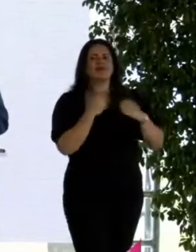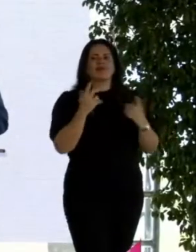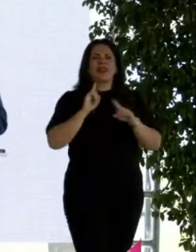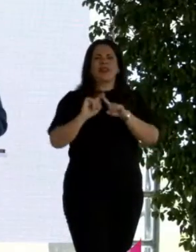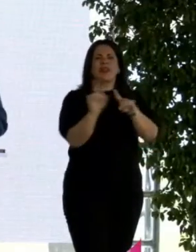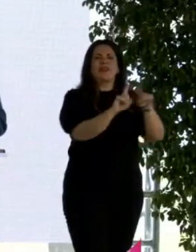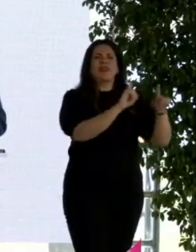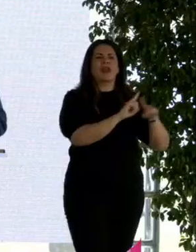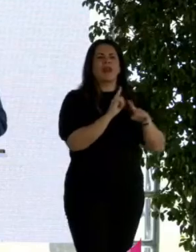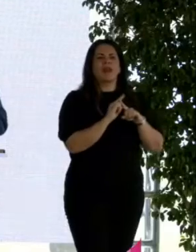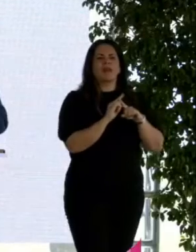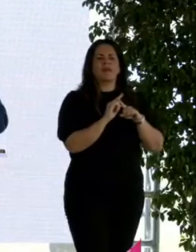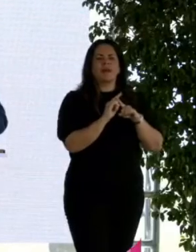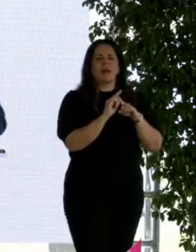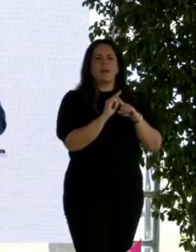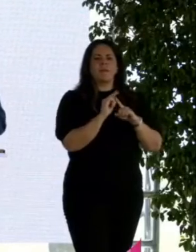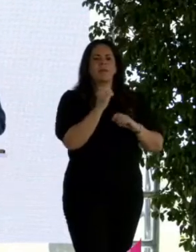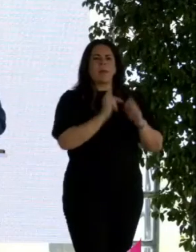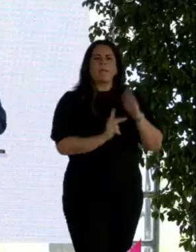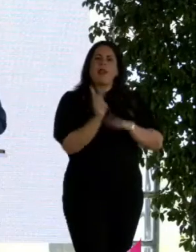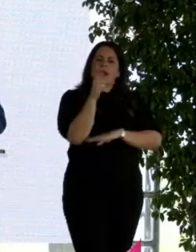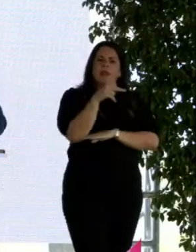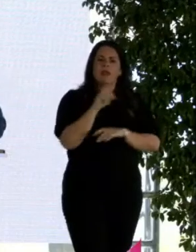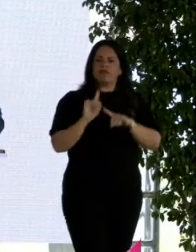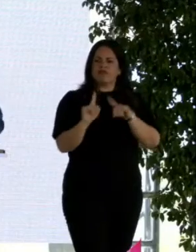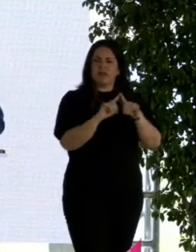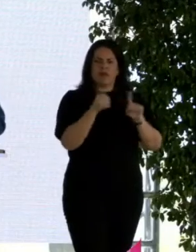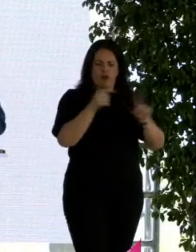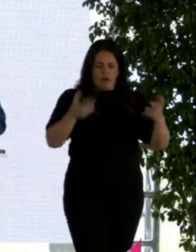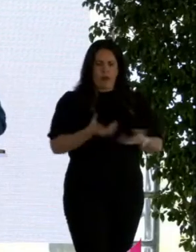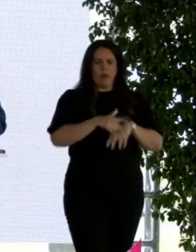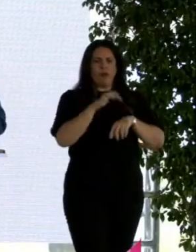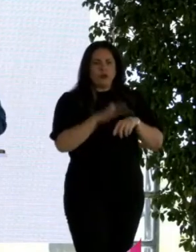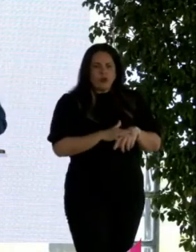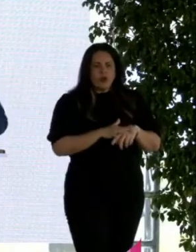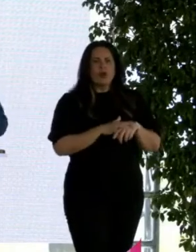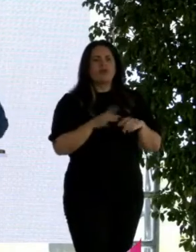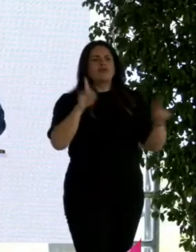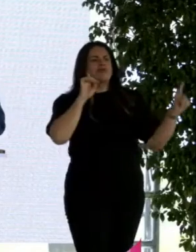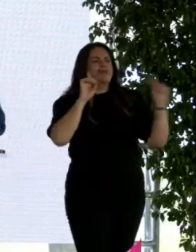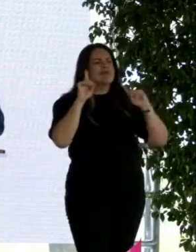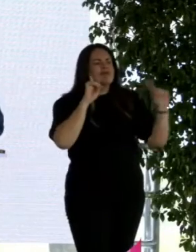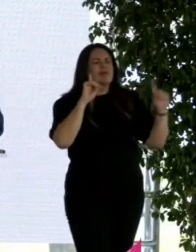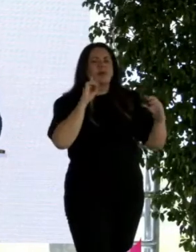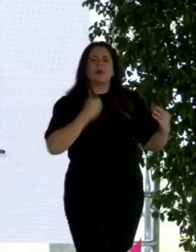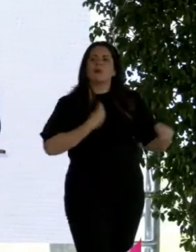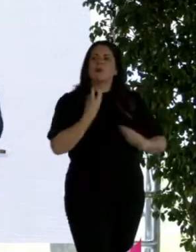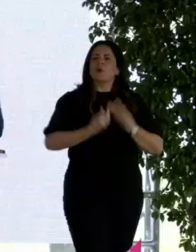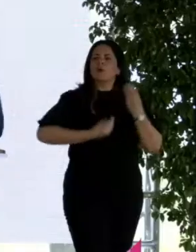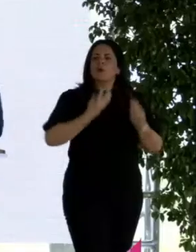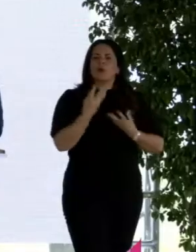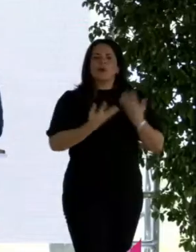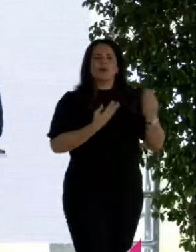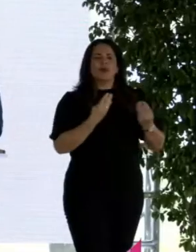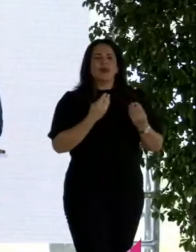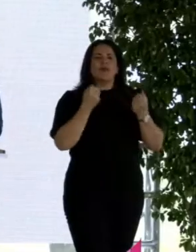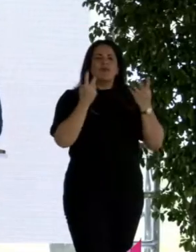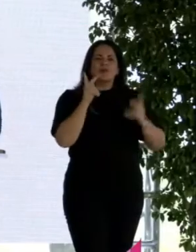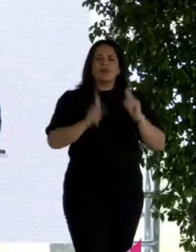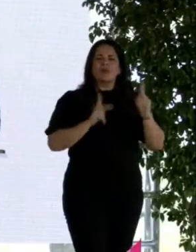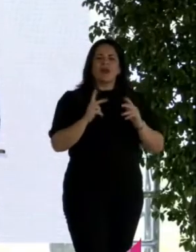especies, de plantas autóctonas, con los sonidos emblemáticos que ha inspirado canciones y poemas por cientos de